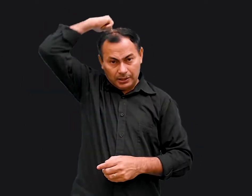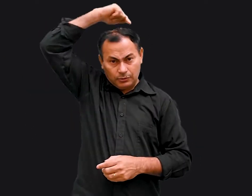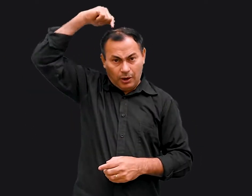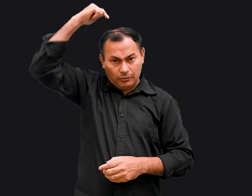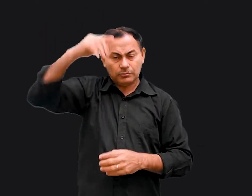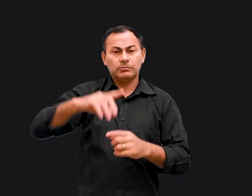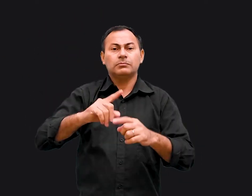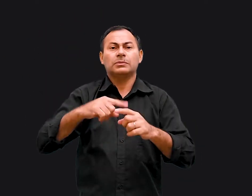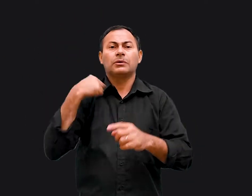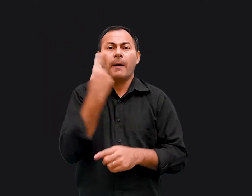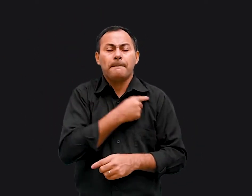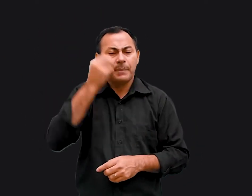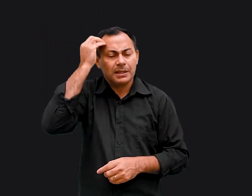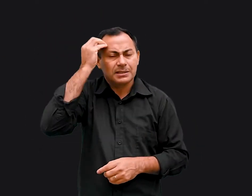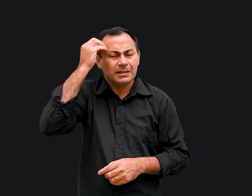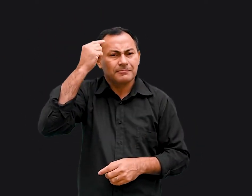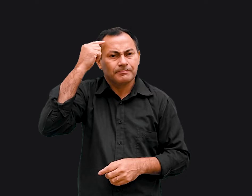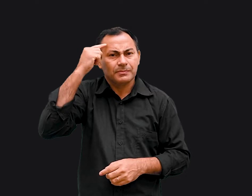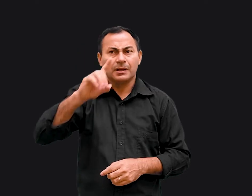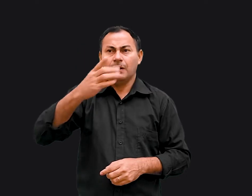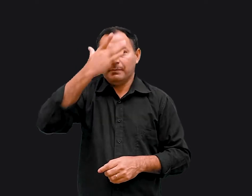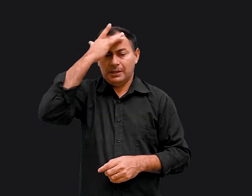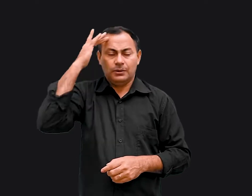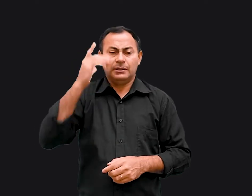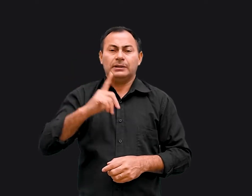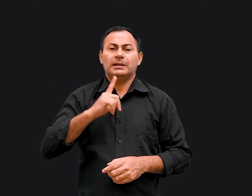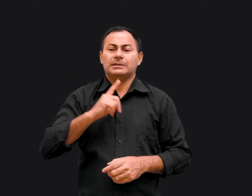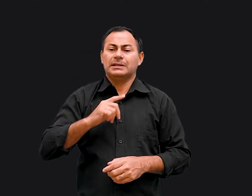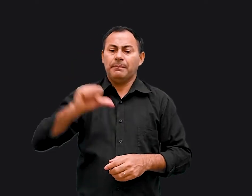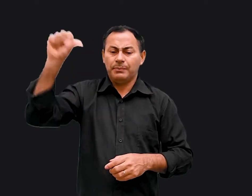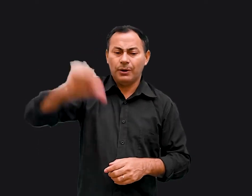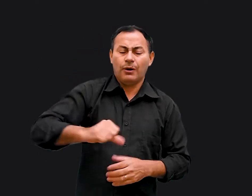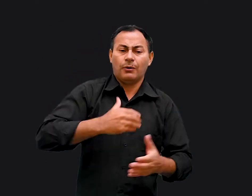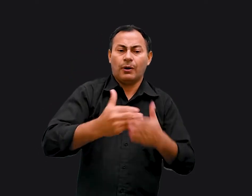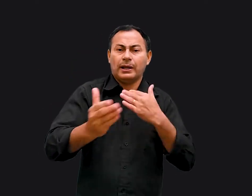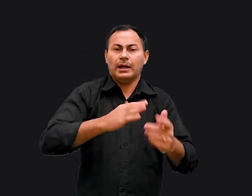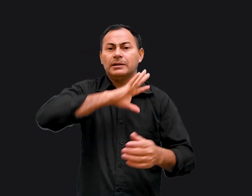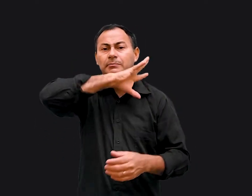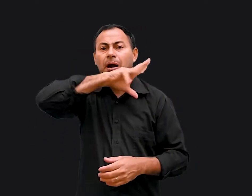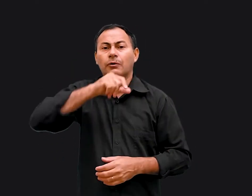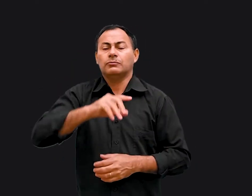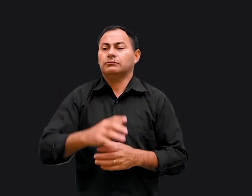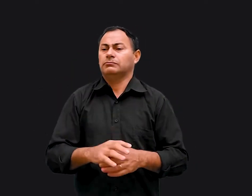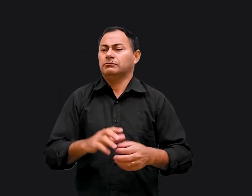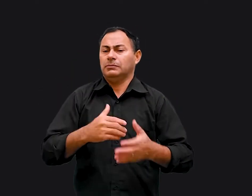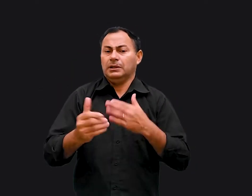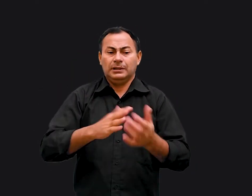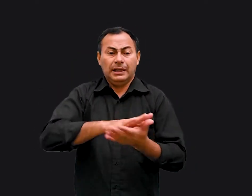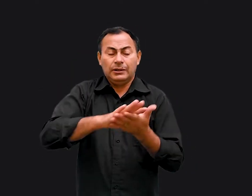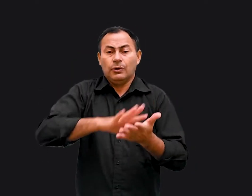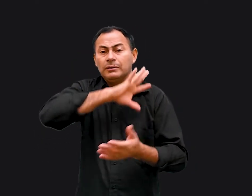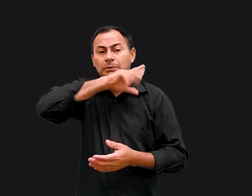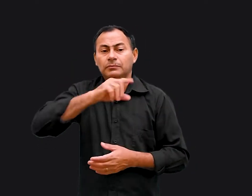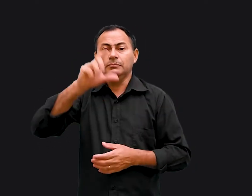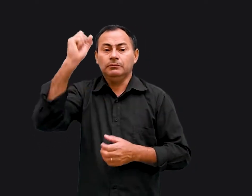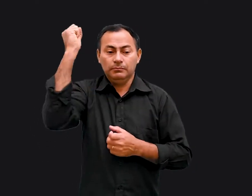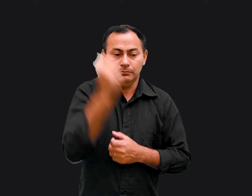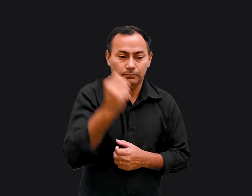nisso, veremos que o homem tem a capacidade de ser pior do que qualquer animal selvagem. Nenhum animal selvagem já matou mais